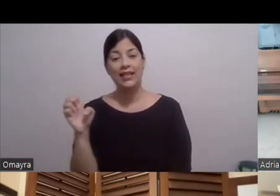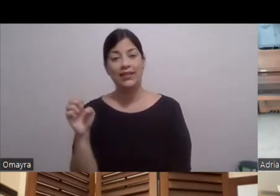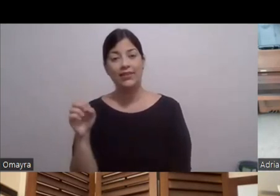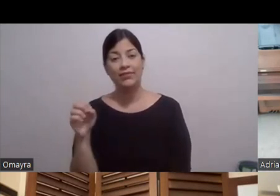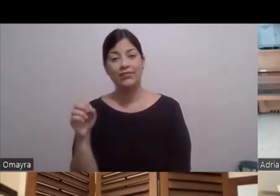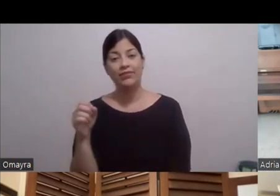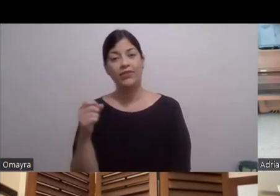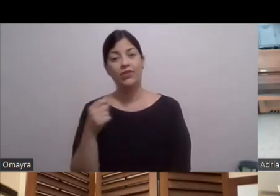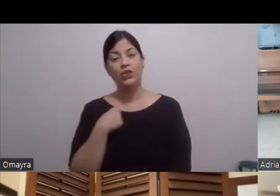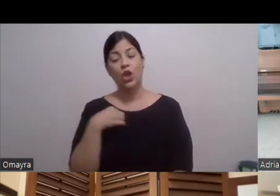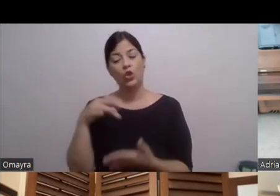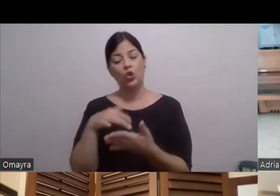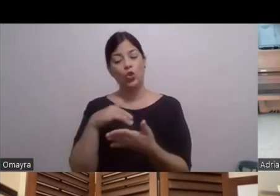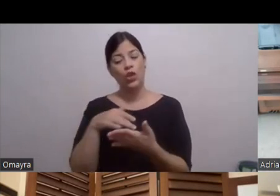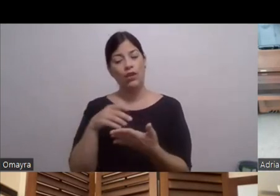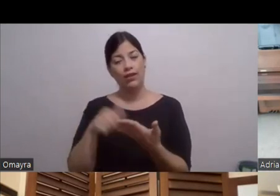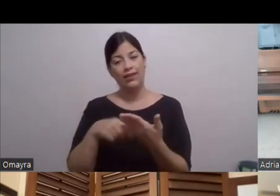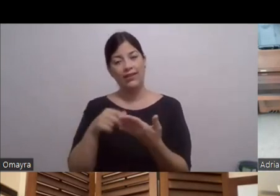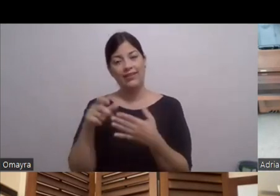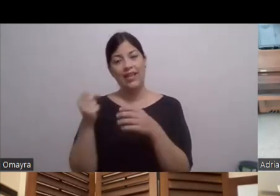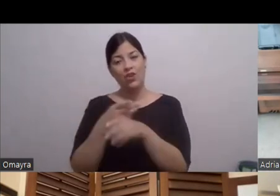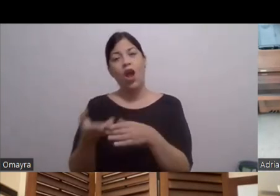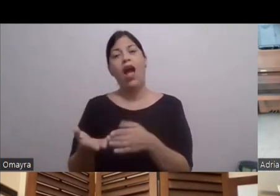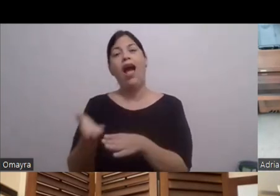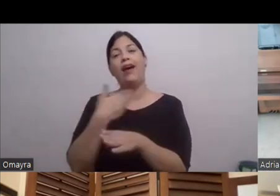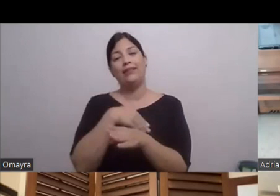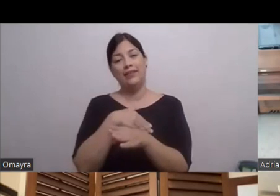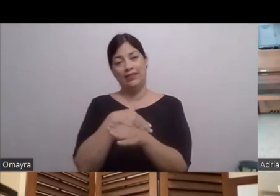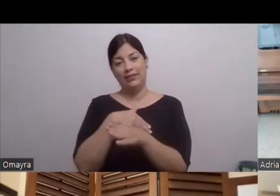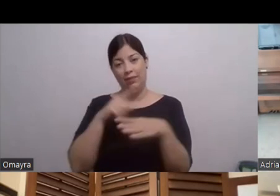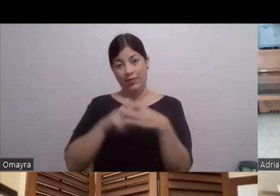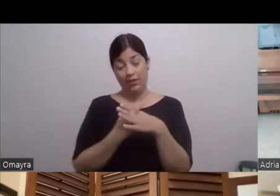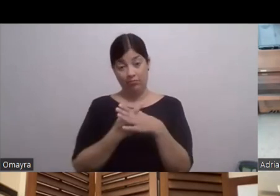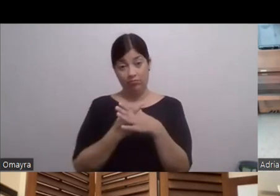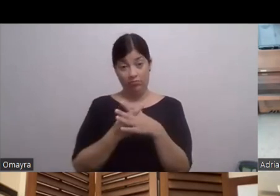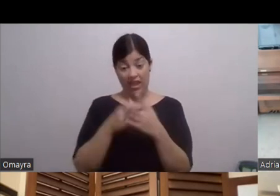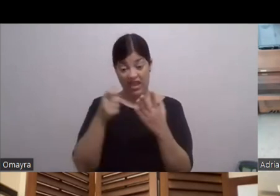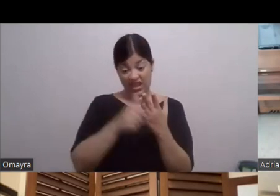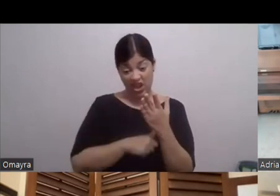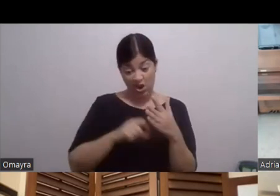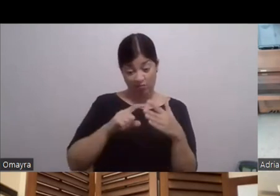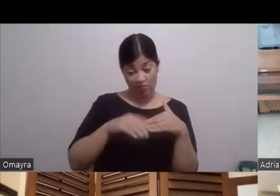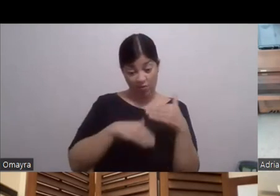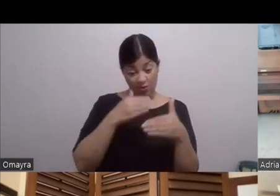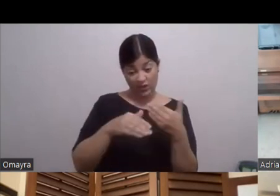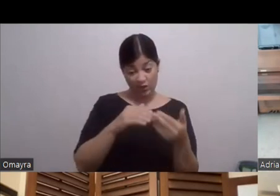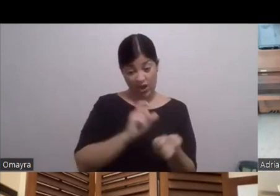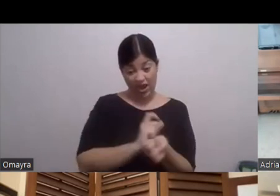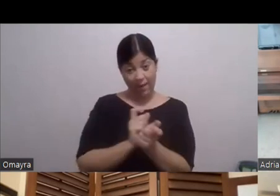años Antes de empezar A grabar A filmar Que el guión Obviamente Pasó por un proceso De cambio Porque de ahí Estuve escribiendo